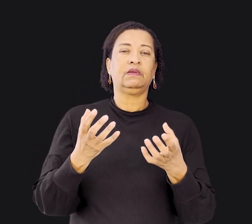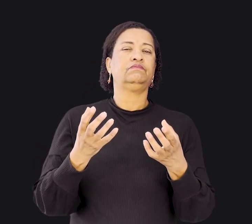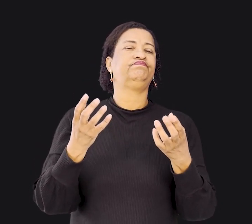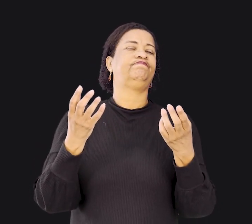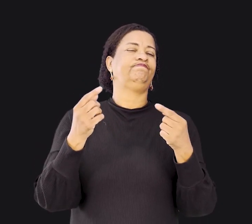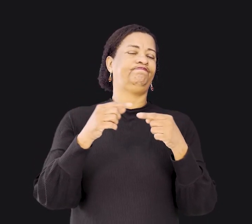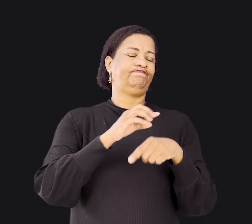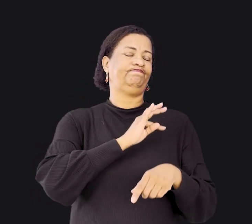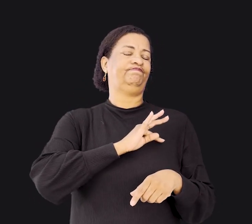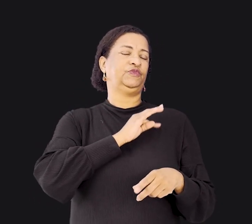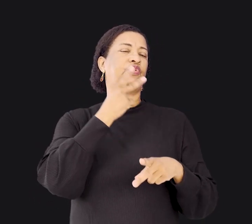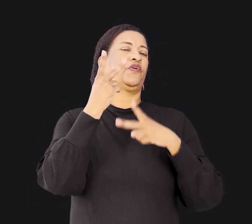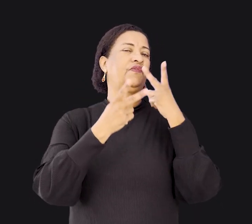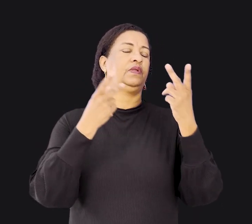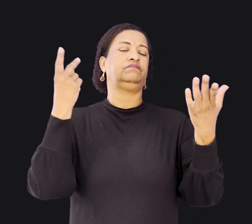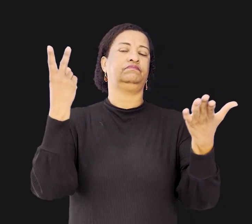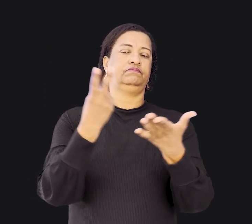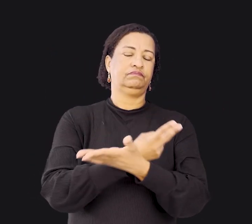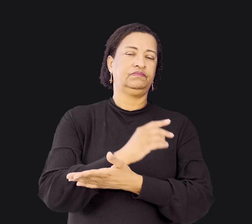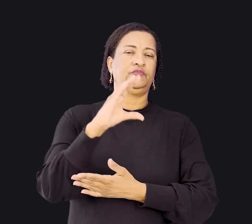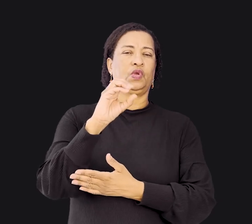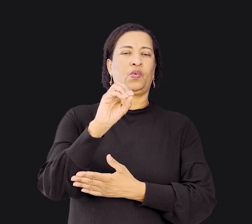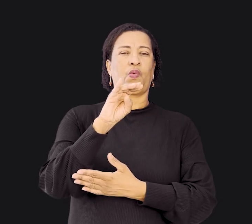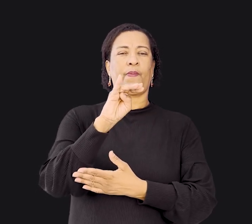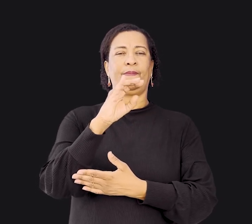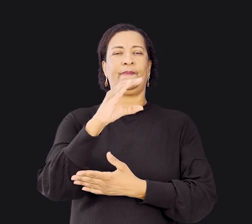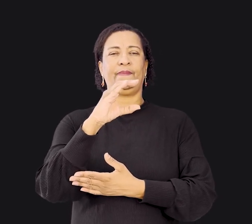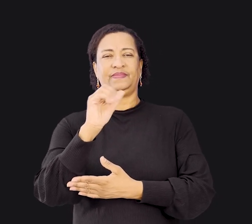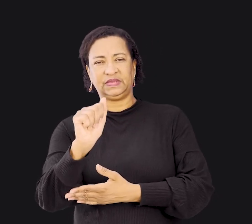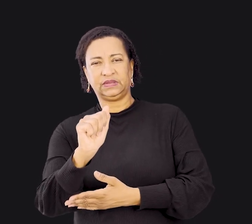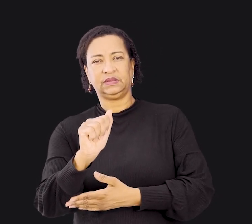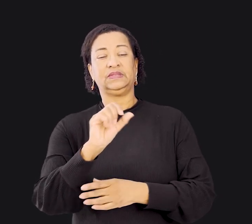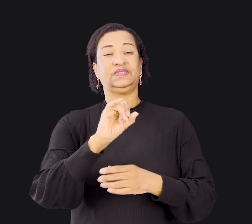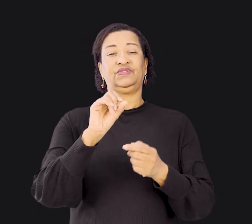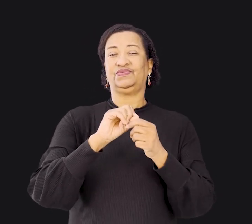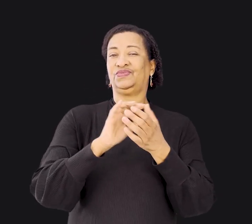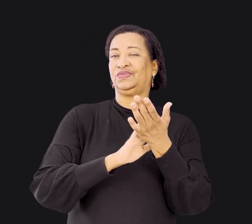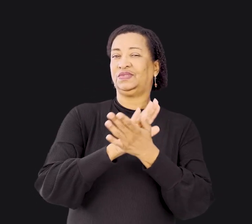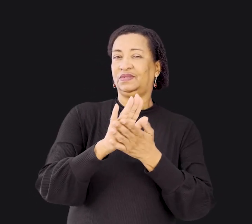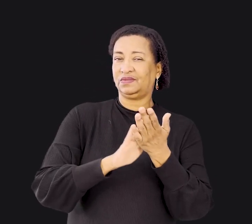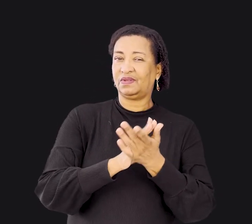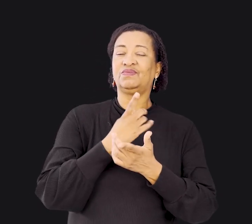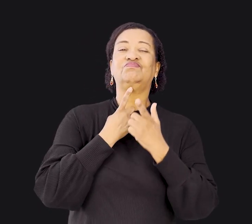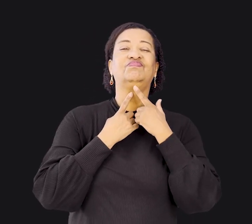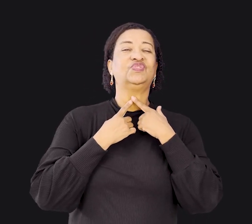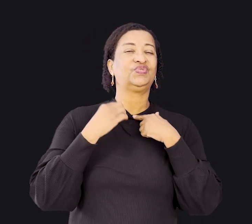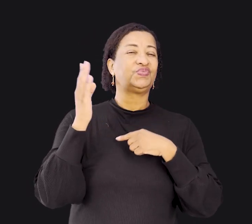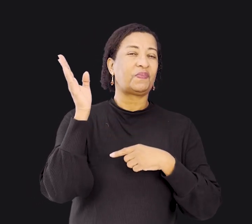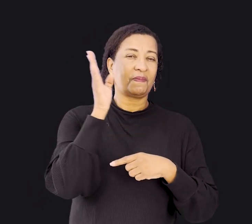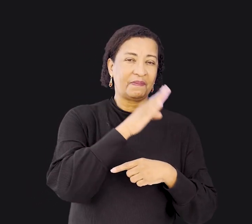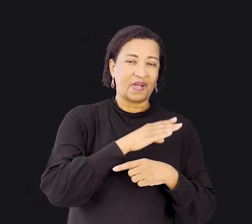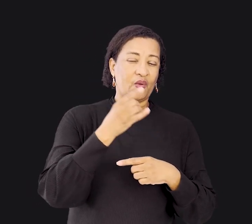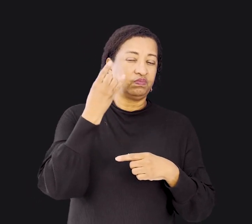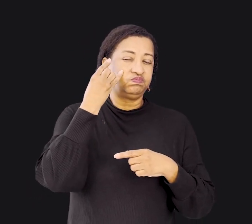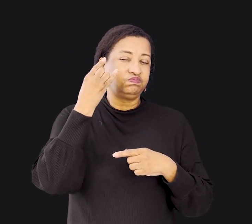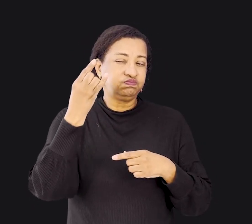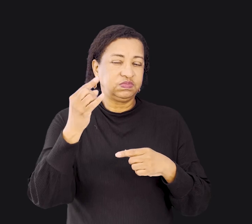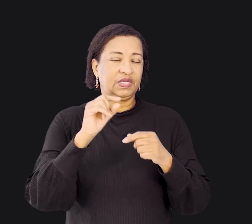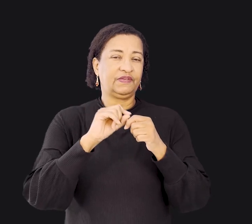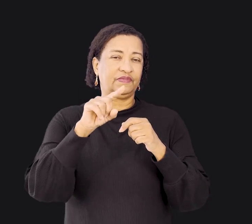Tiago, acontece a cobiça. Se você não fizer algo a respeito desse mau desejo, dessa sedução que leva à cobiça, que